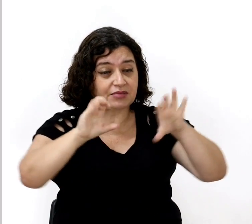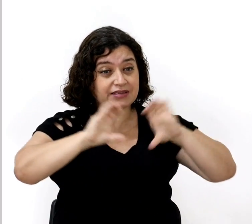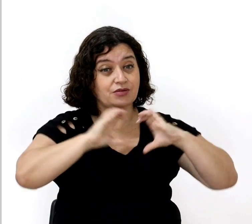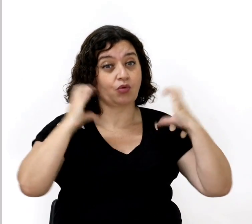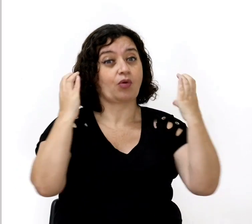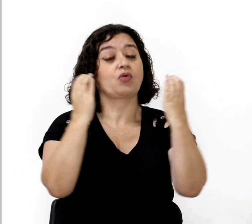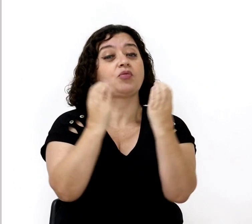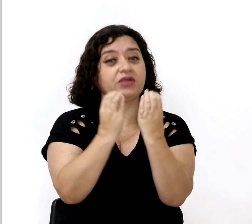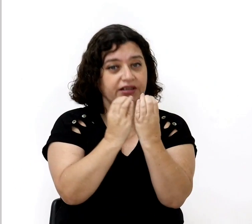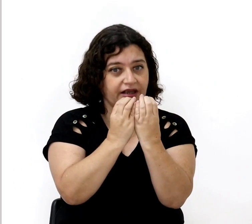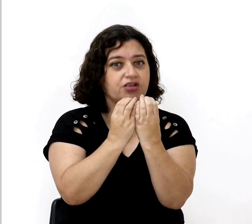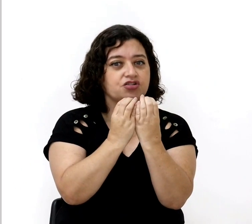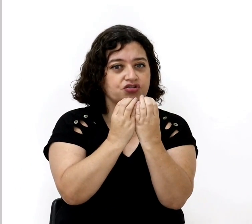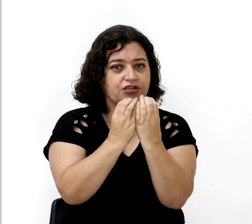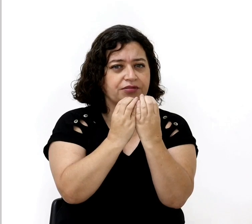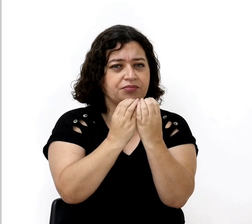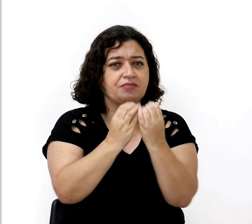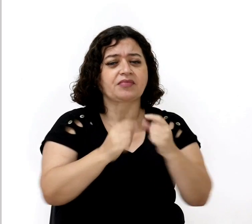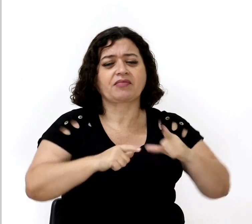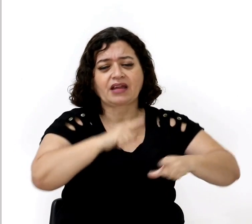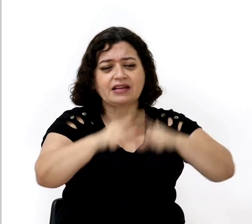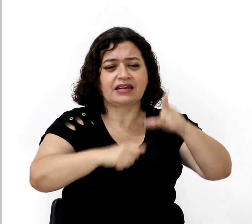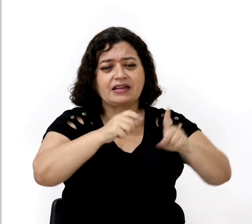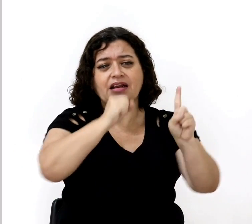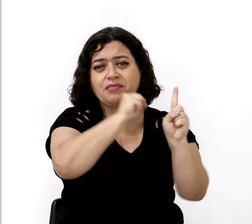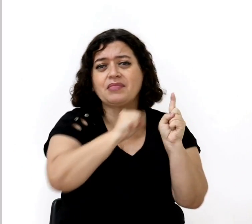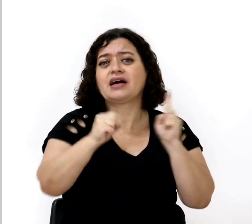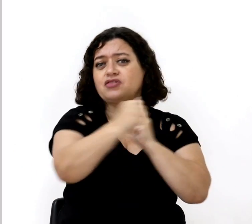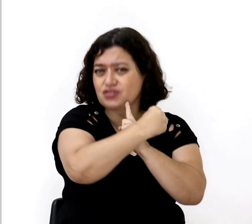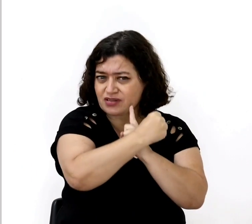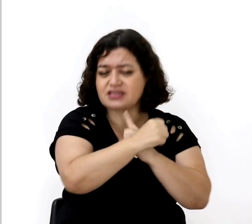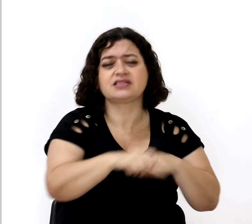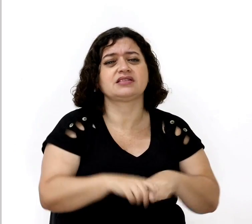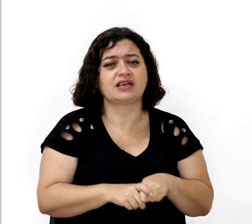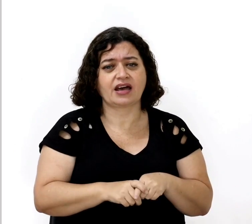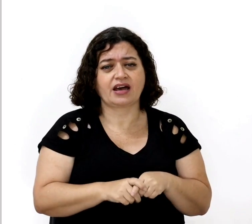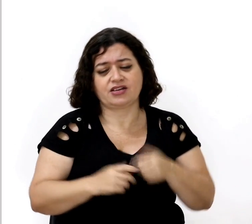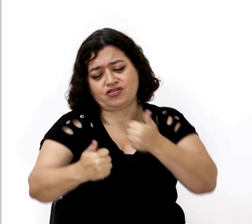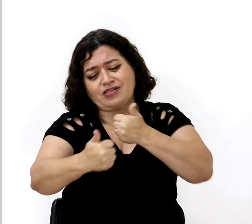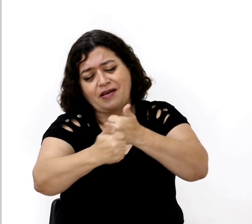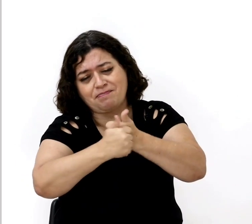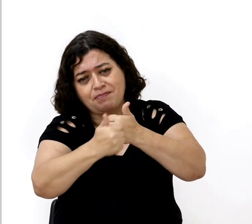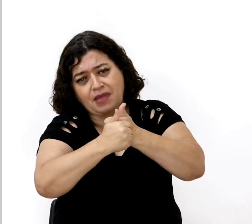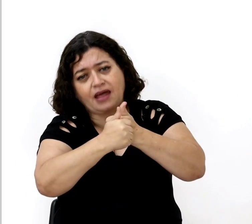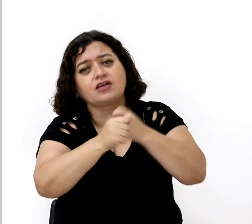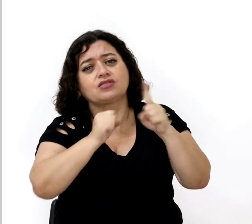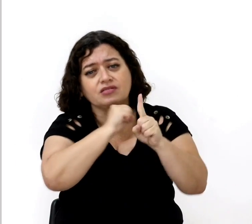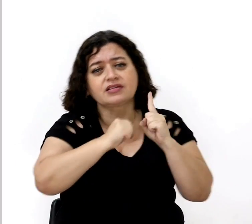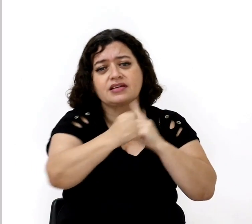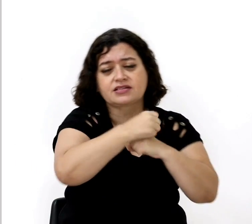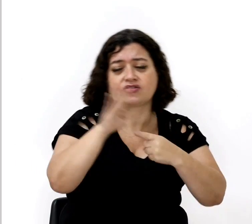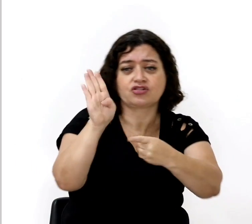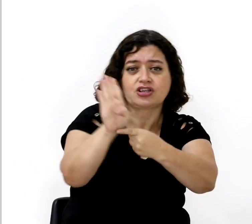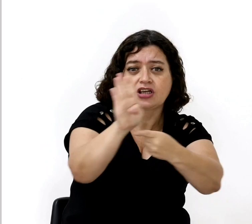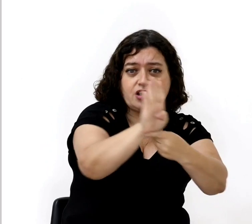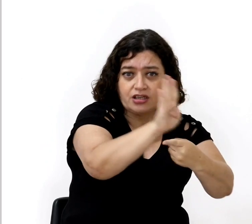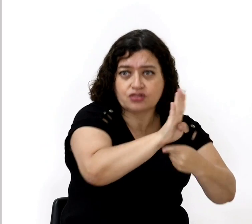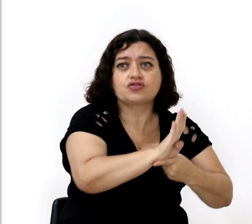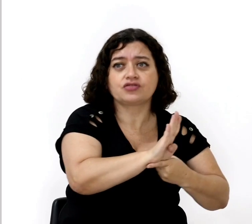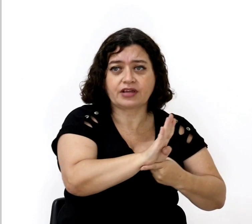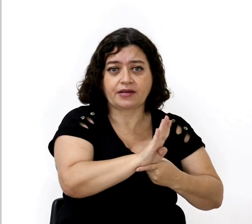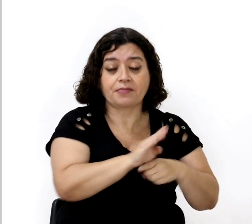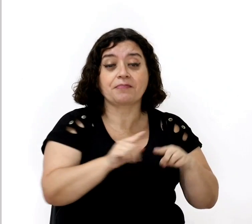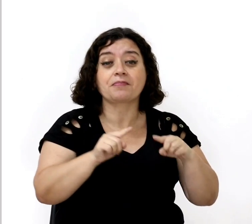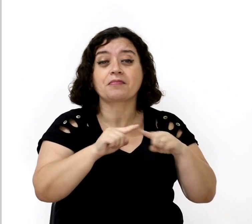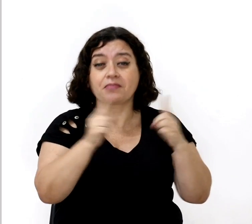a comunidade. Ações sociais, a questão de se aproximar da sociedade e ajudar de alguma